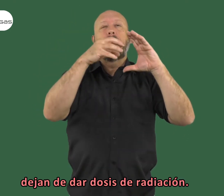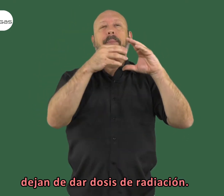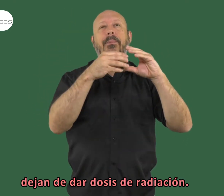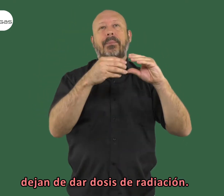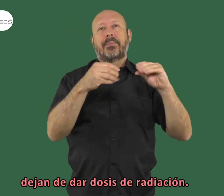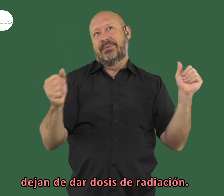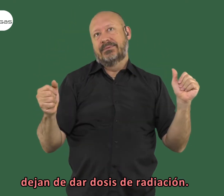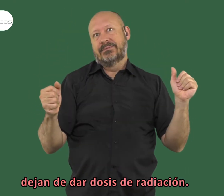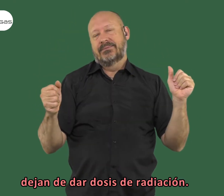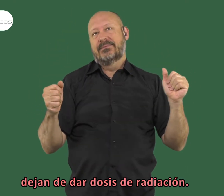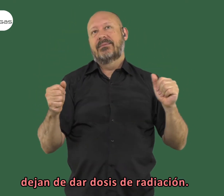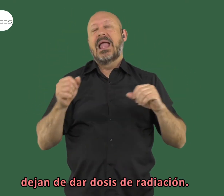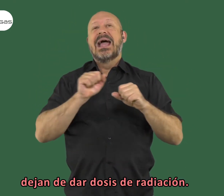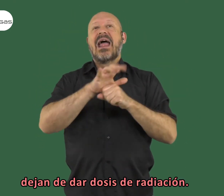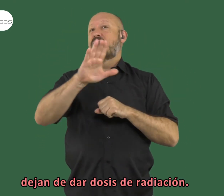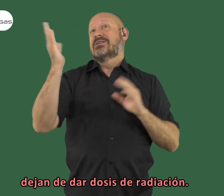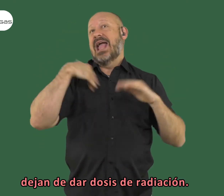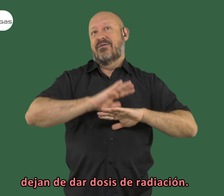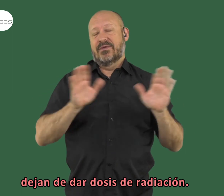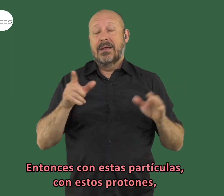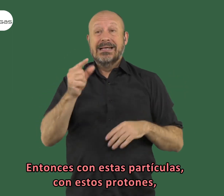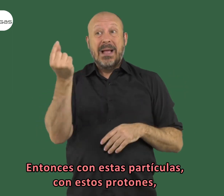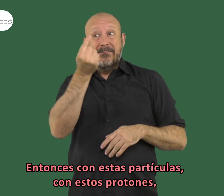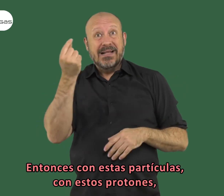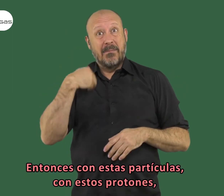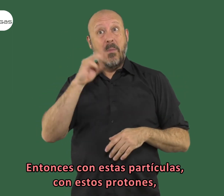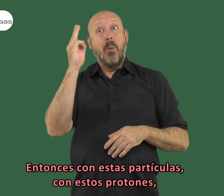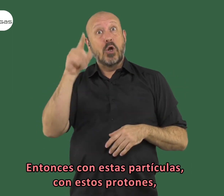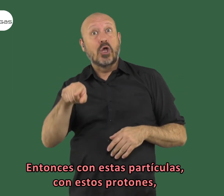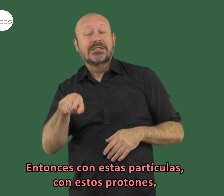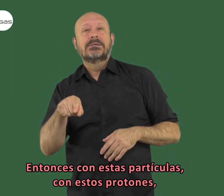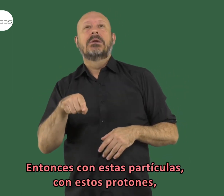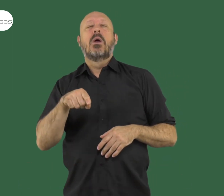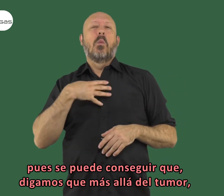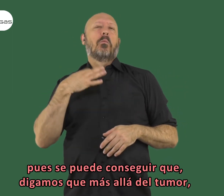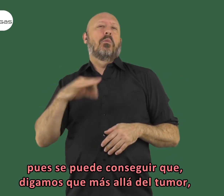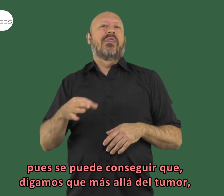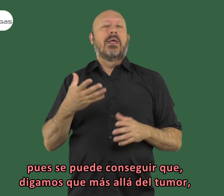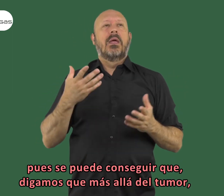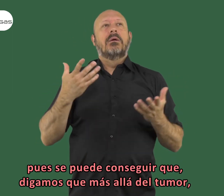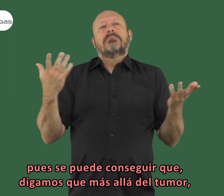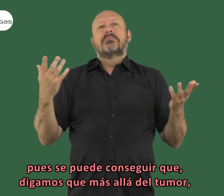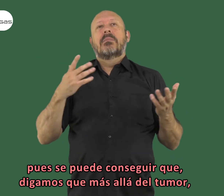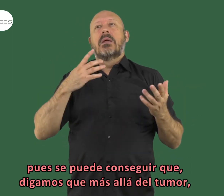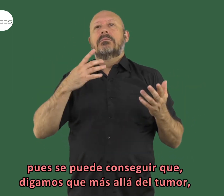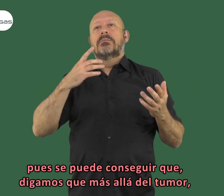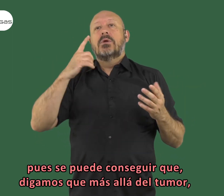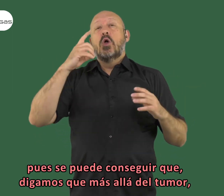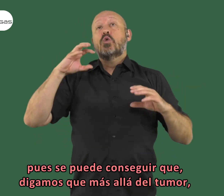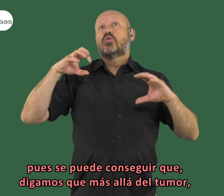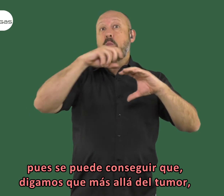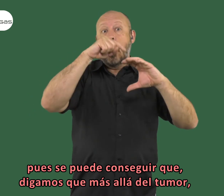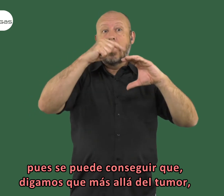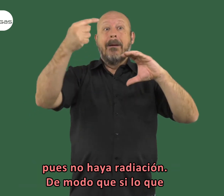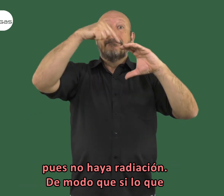energía, dejan de dar dosis de radiación. Con estas partículas, con estos protones, pues se puede conseguir que, digamos que